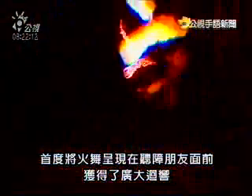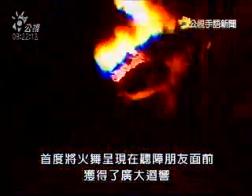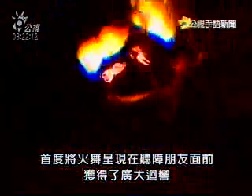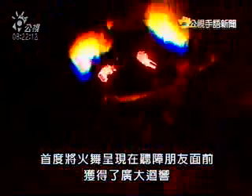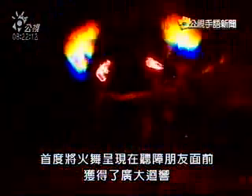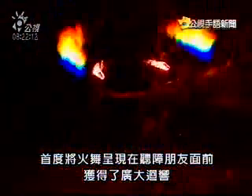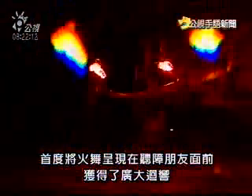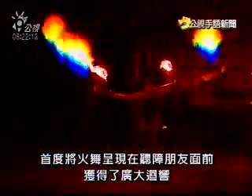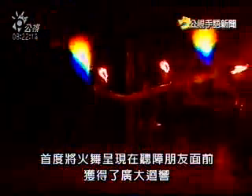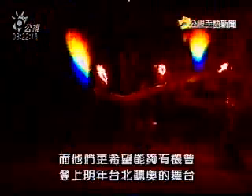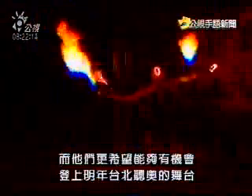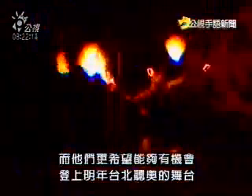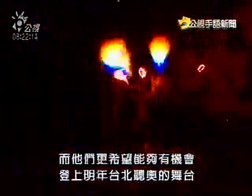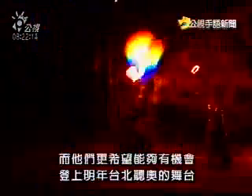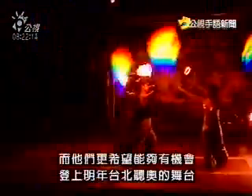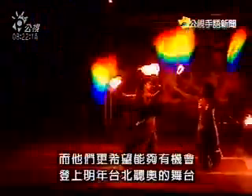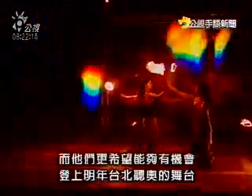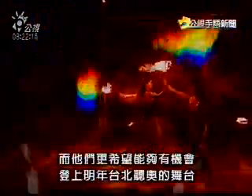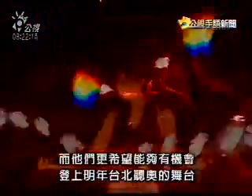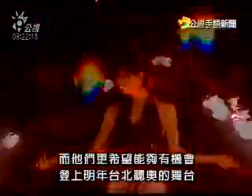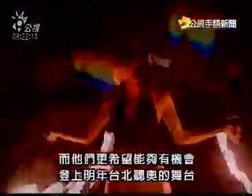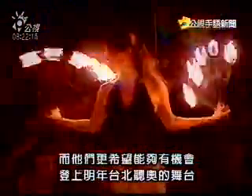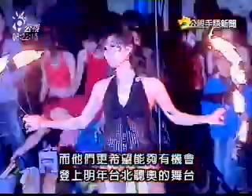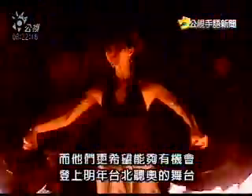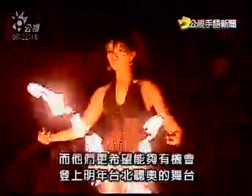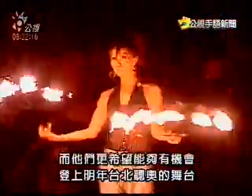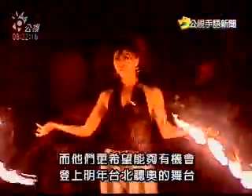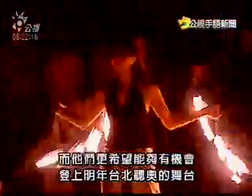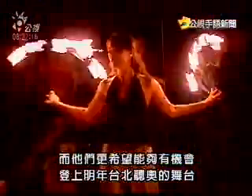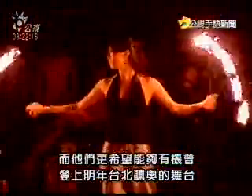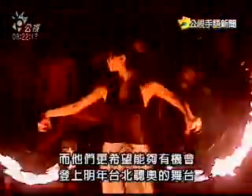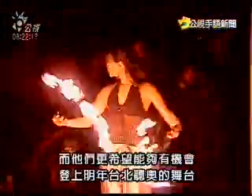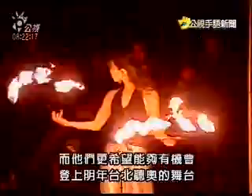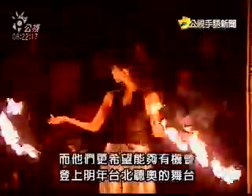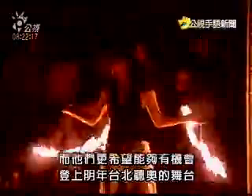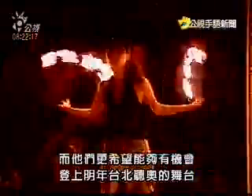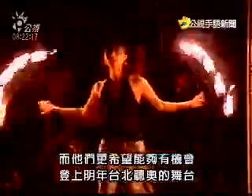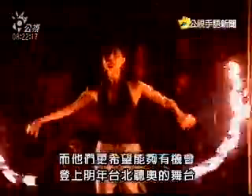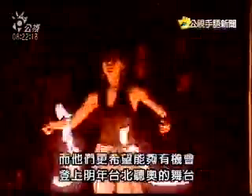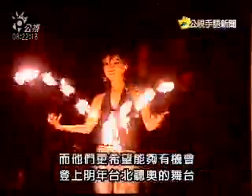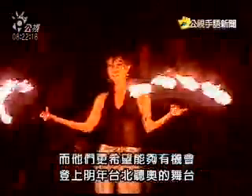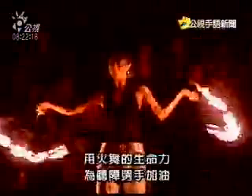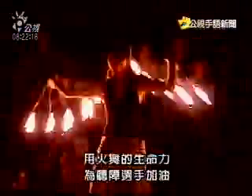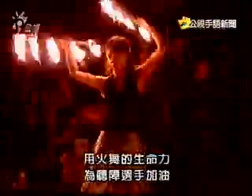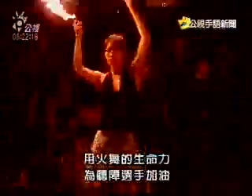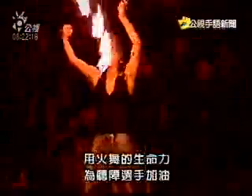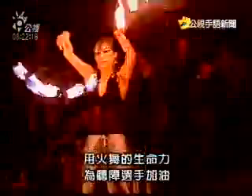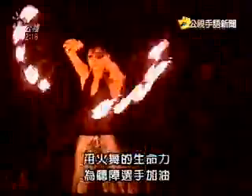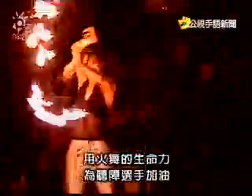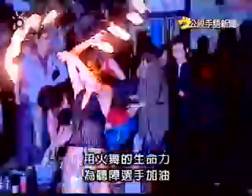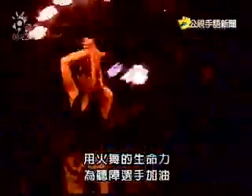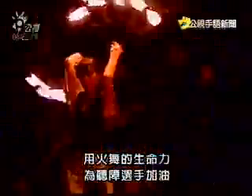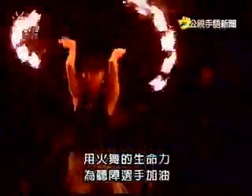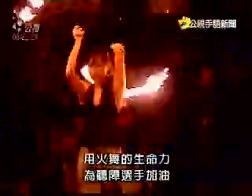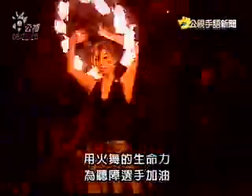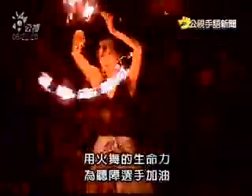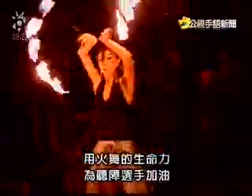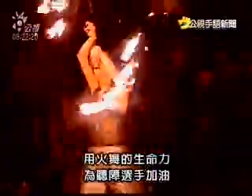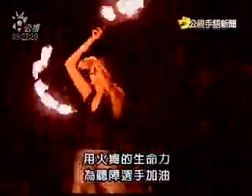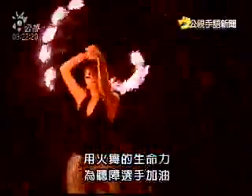了广大的回响，而他们更希望能够有机会登上明年台北听奥的舞台，用火舞的生命力为听障选手加